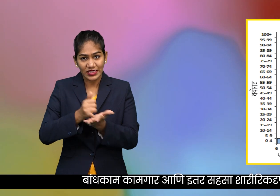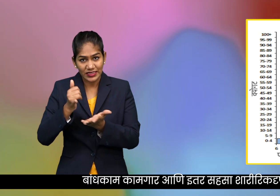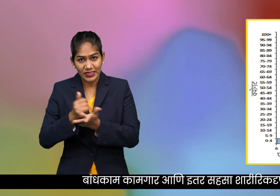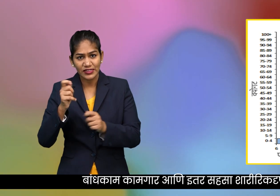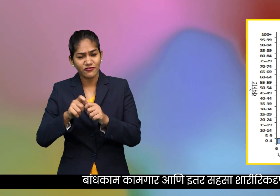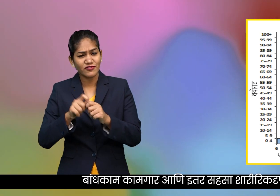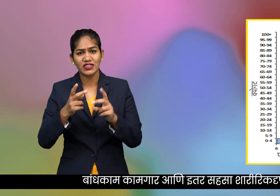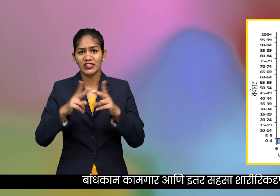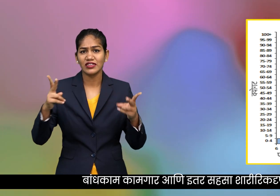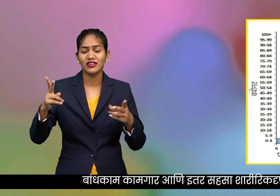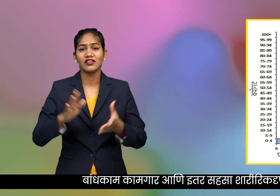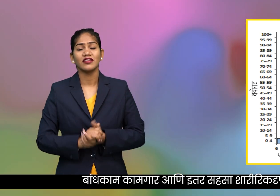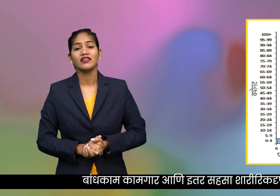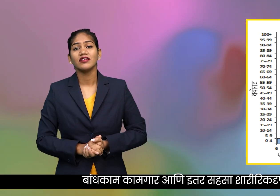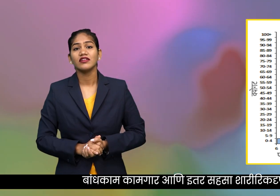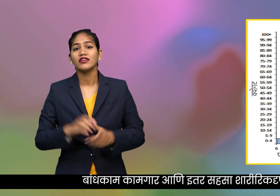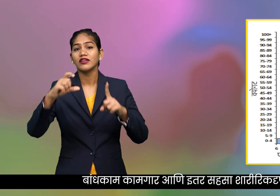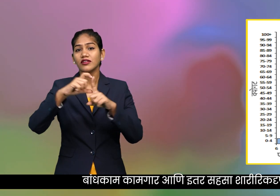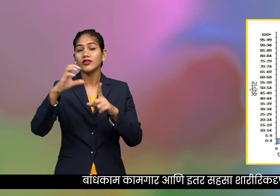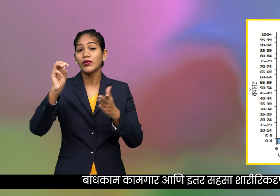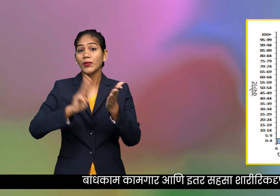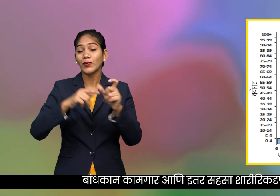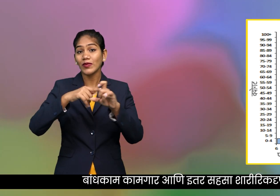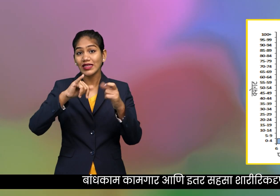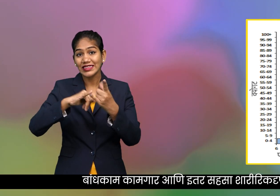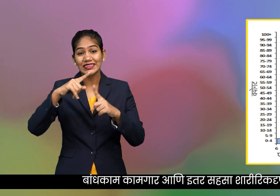आणि इतर सहसा शारीरिकदृष्ट्या शक्य असेल तोपर्यंत